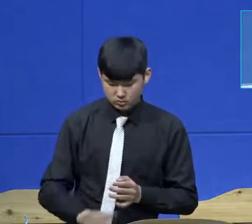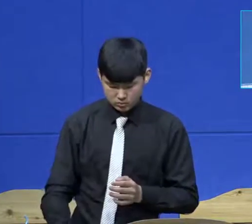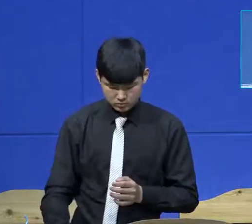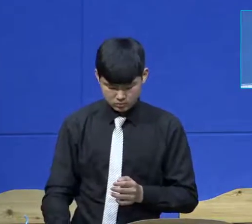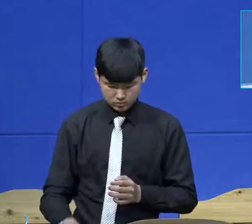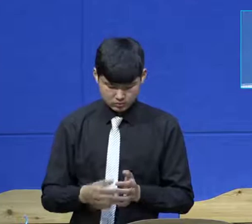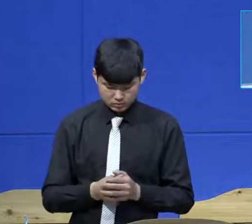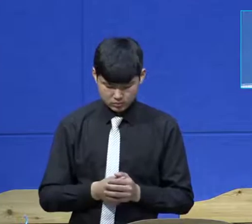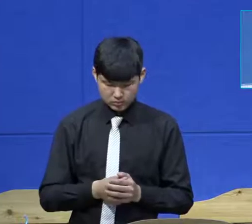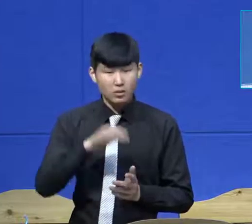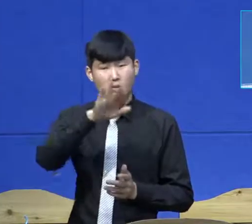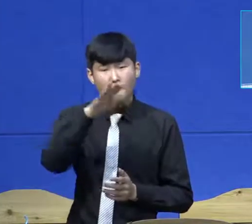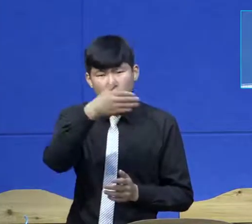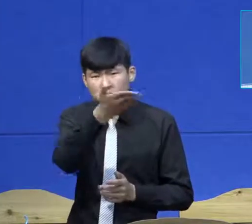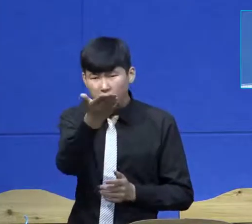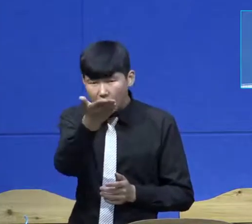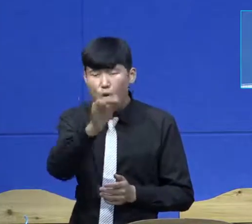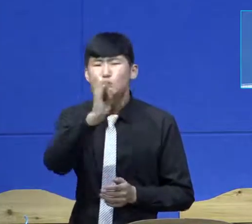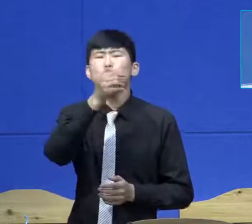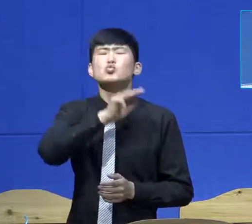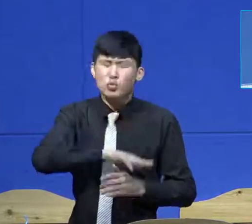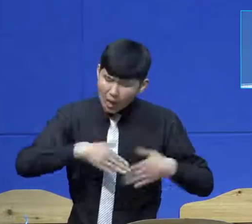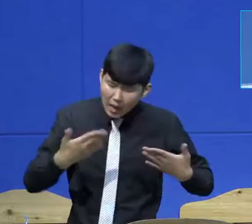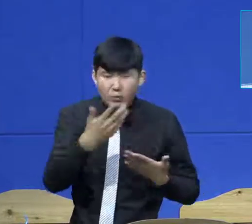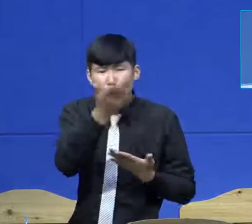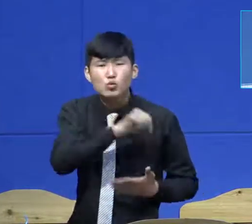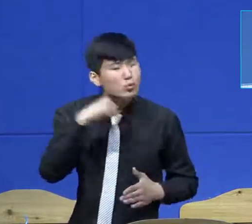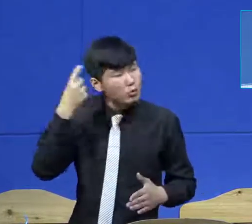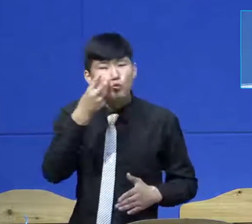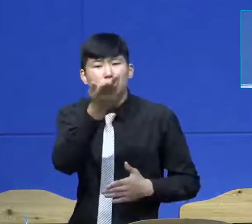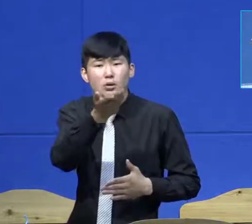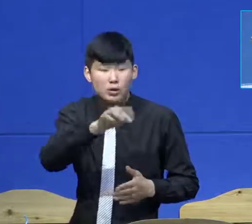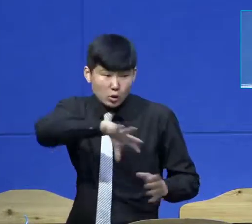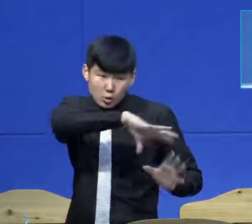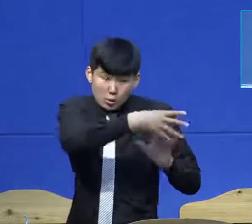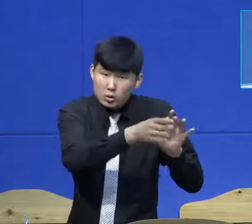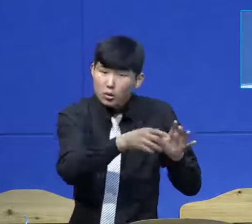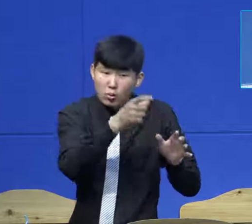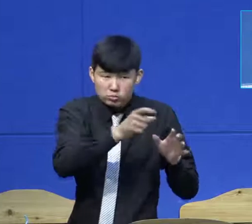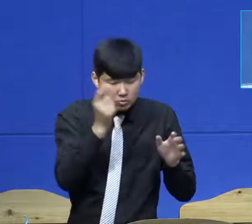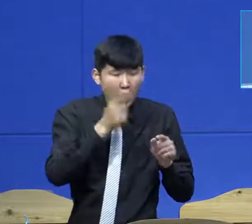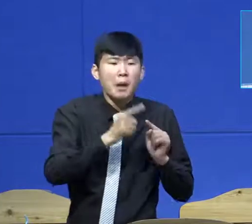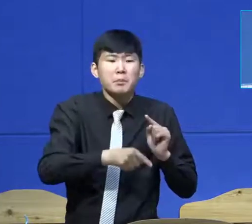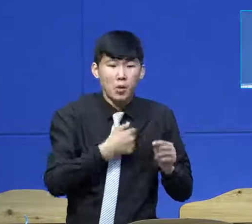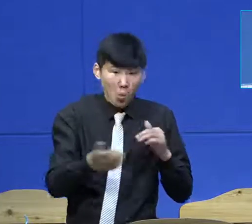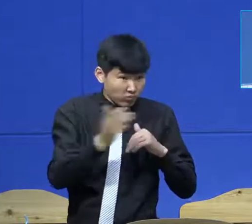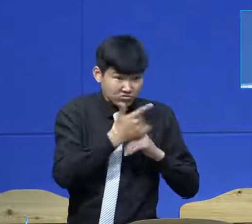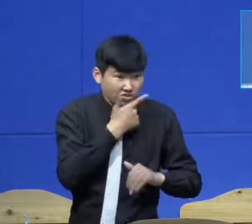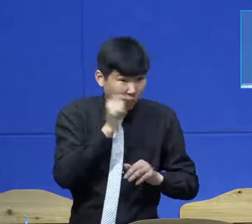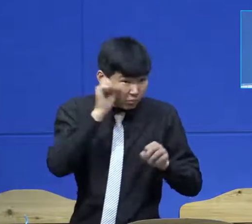Хүмүүсээ та бүхэн ер нь юуны төлөө амьдраад байна гэдгээ нэг бодоод үз дээ. Дэлхийн хүмүүс бол маш энгийн өвч чадахгүй дээ амьдарч